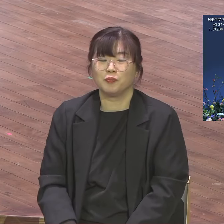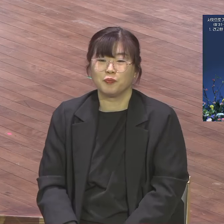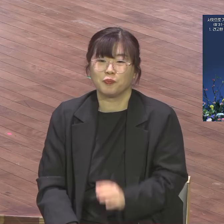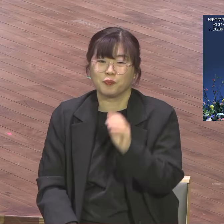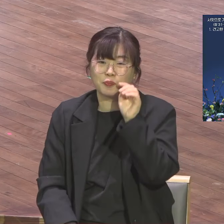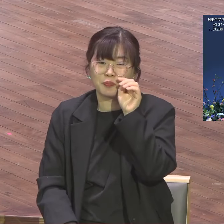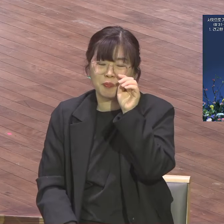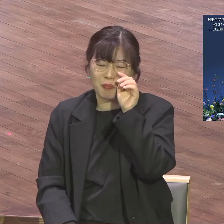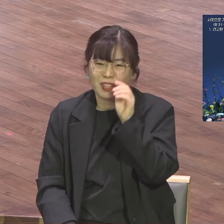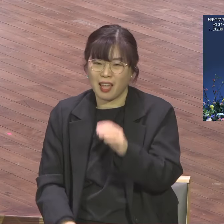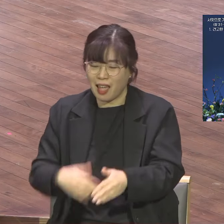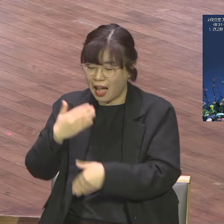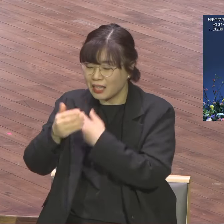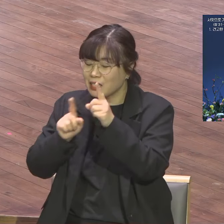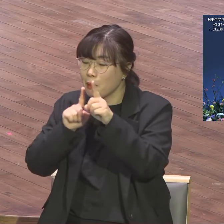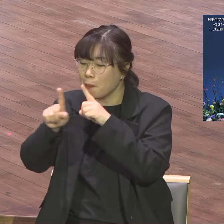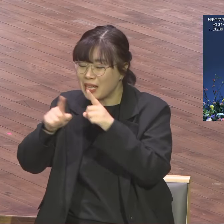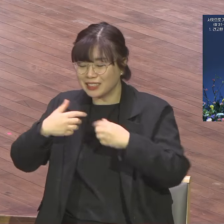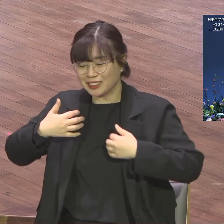그러니 형통할 수밖에 없지.